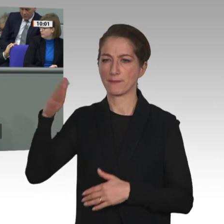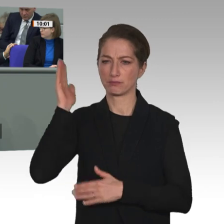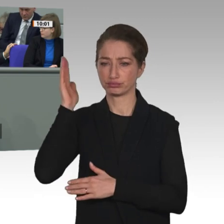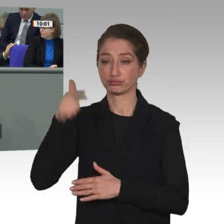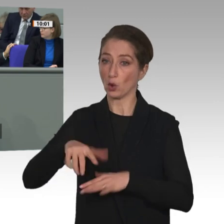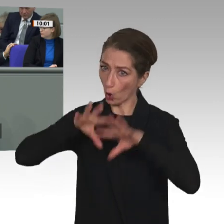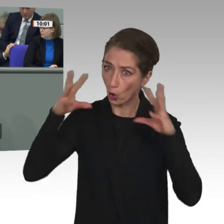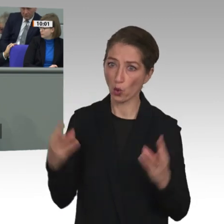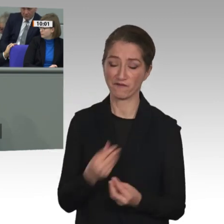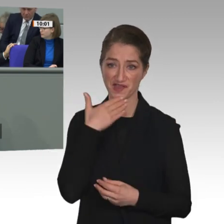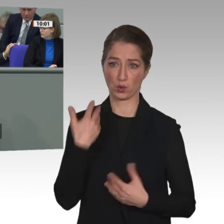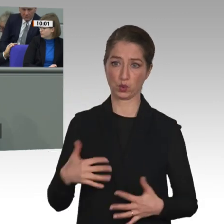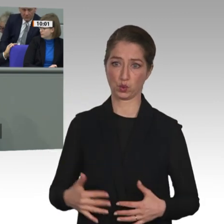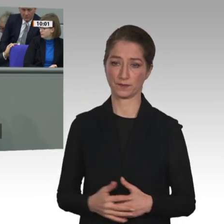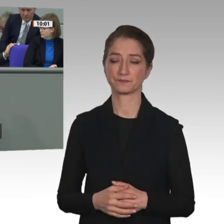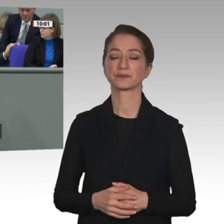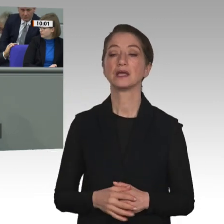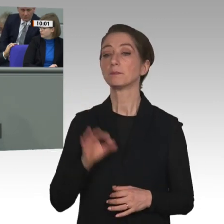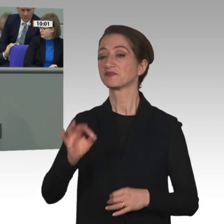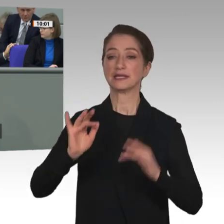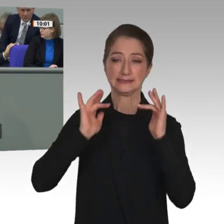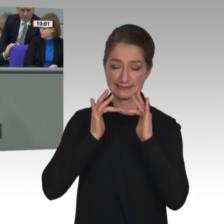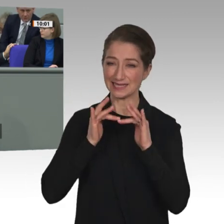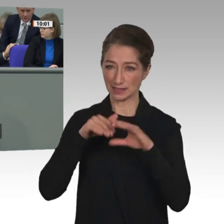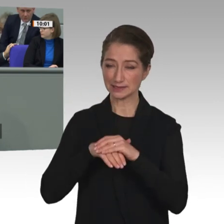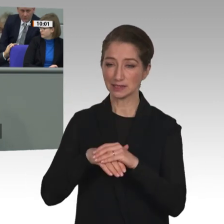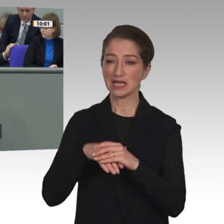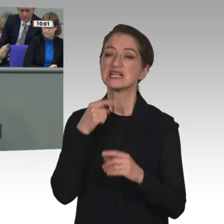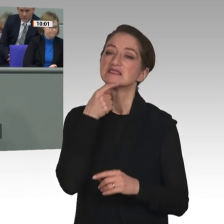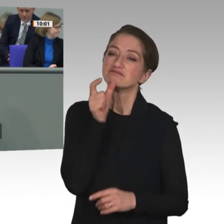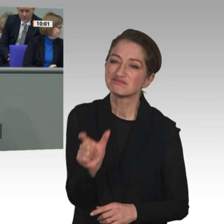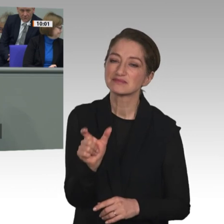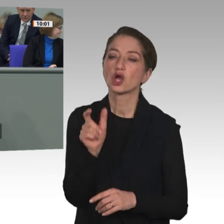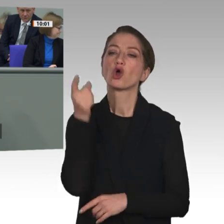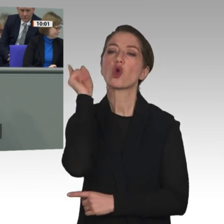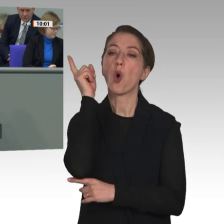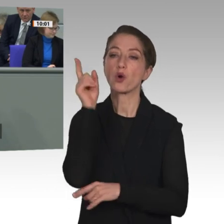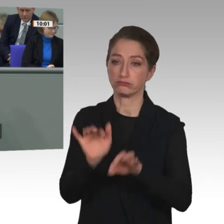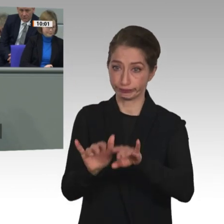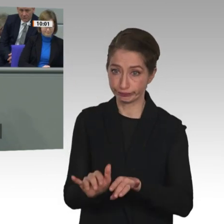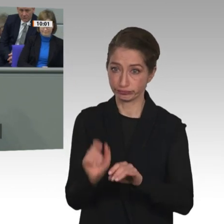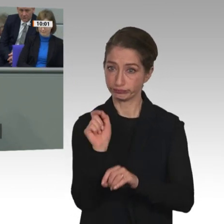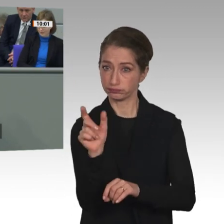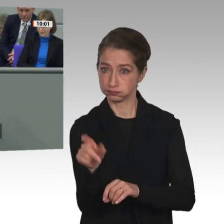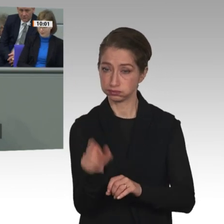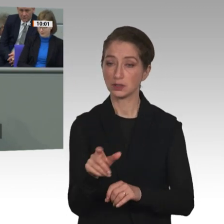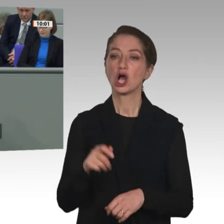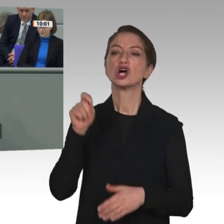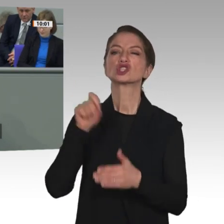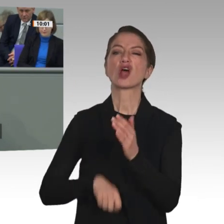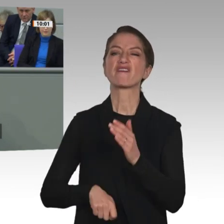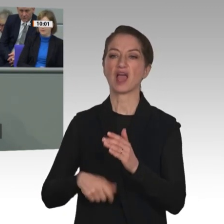umfassend. Wer im Internet Drohungen ausstößt, Straftaten ankündigt oder